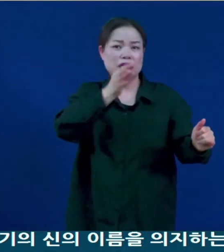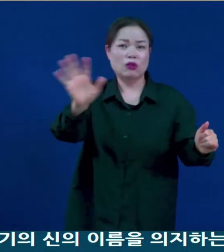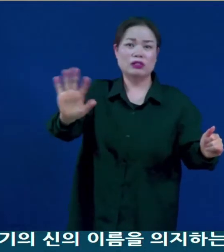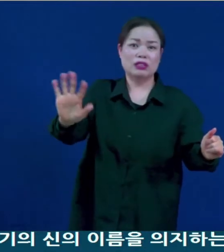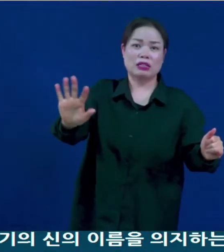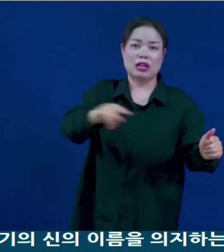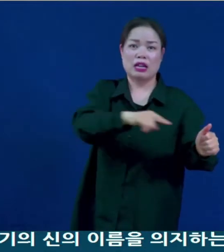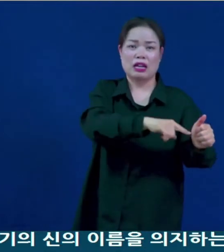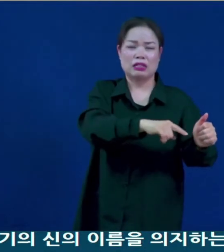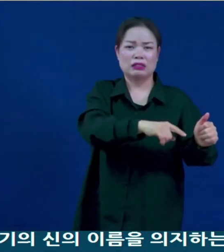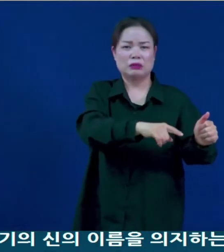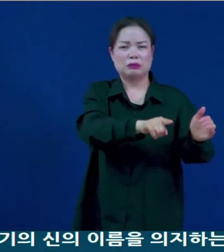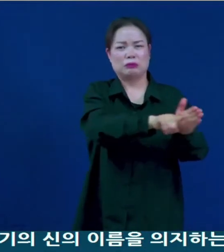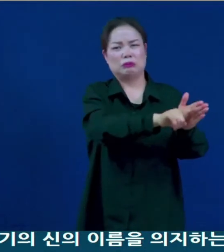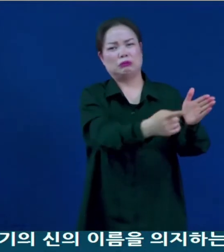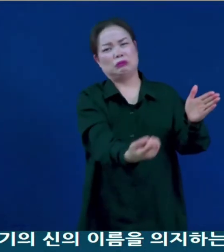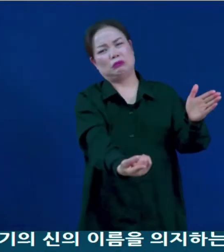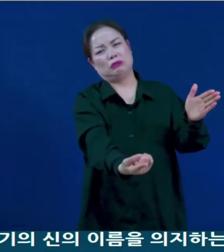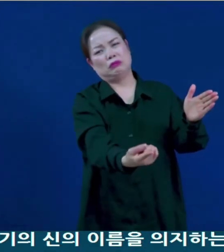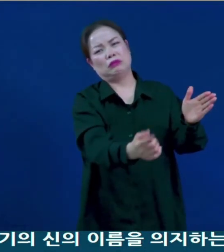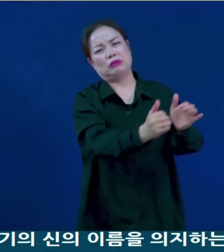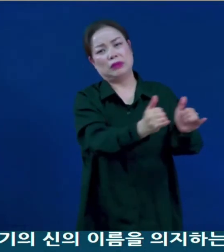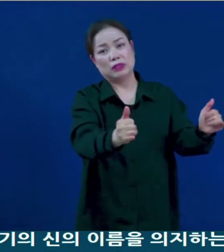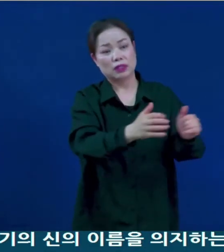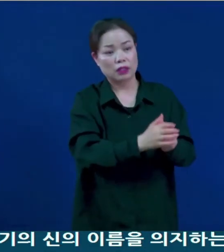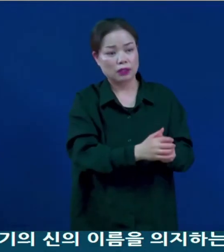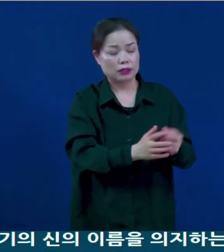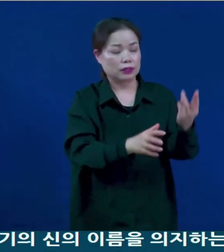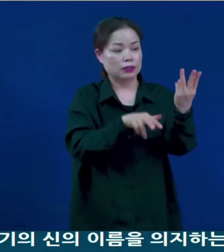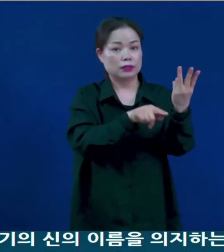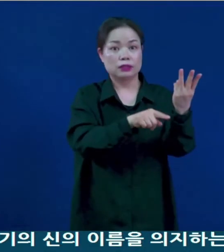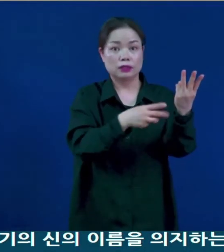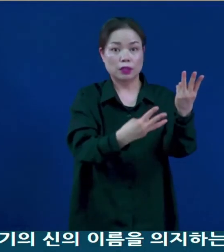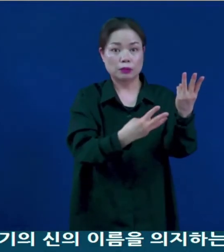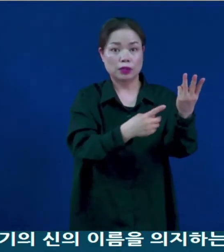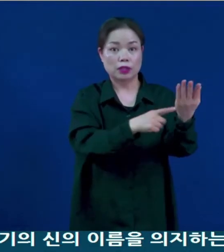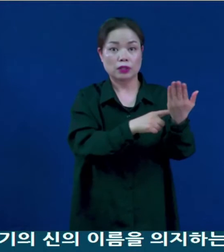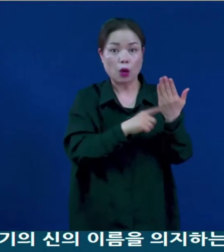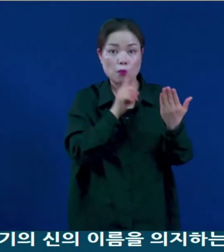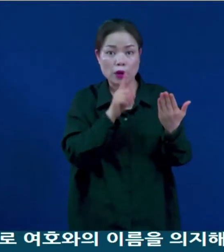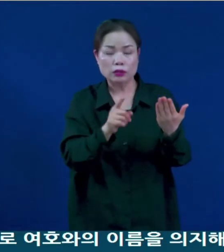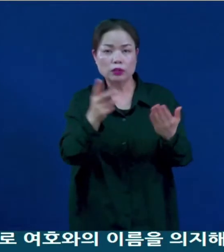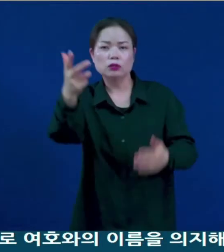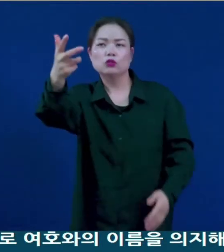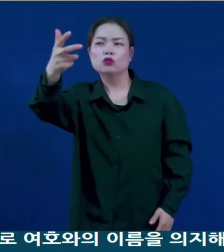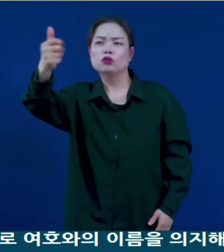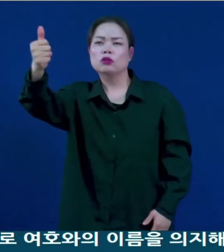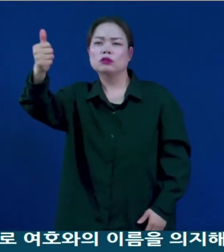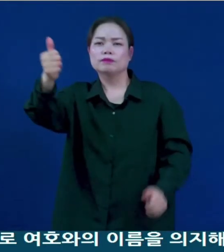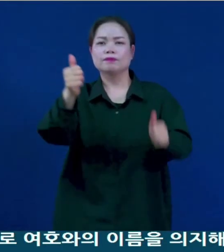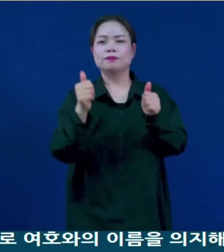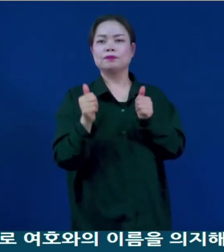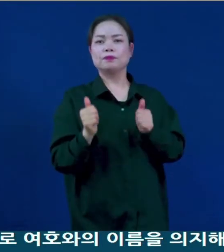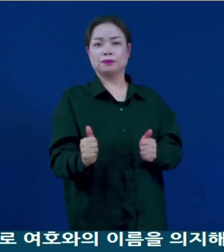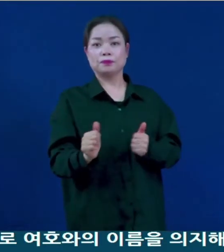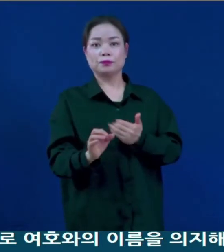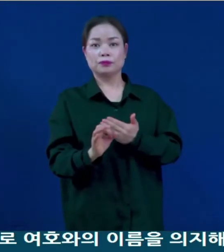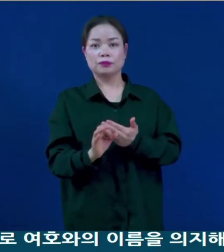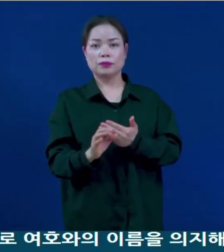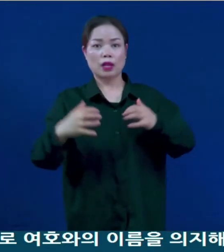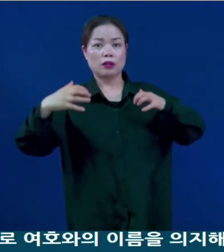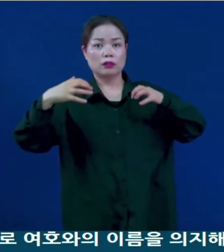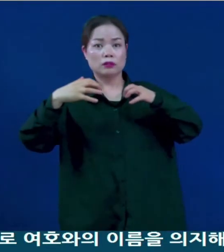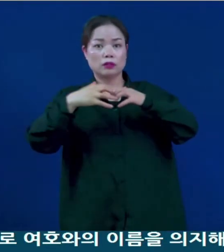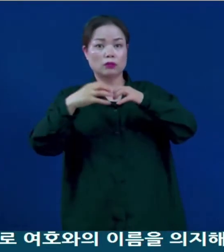아니하는 불신자들입니다. 이들은 3절 말씀에 있듯이 여호와께서 판결을 내리시면